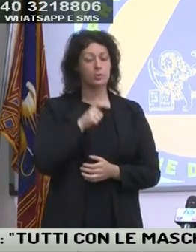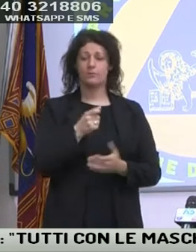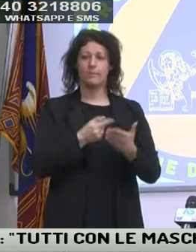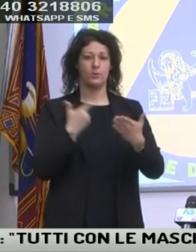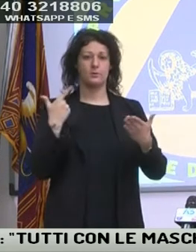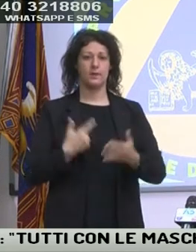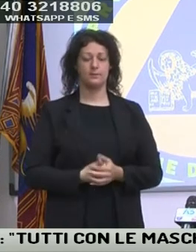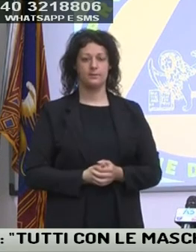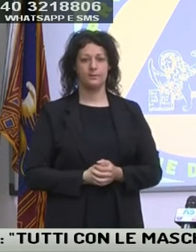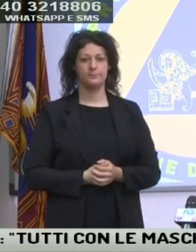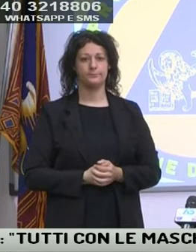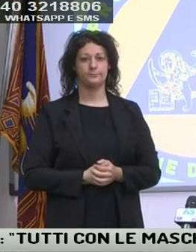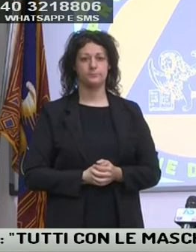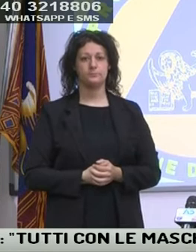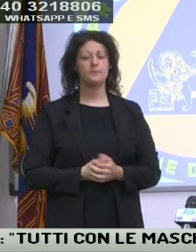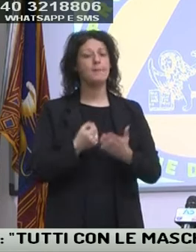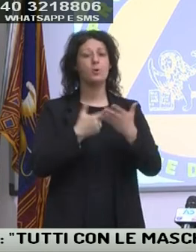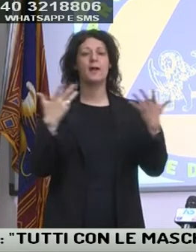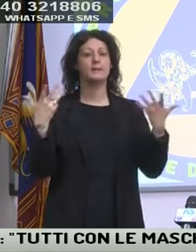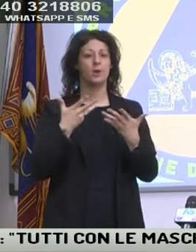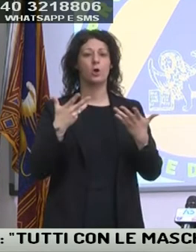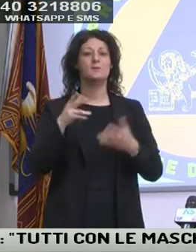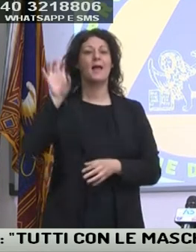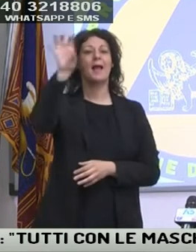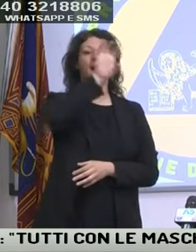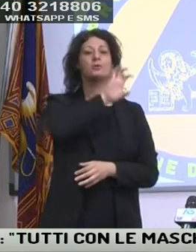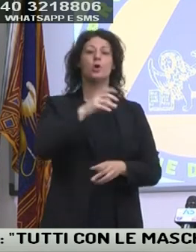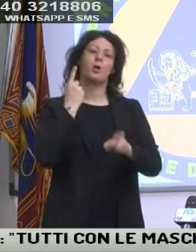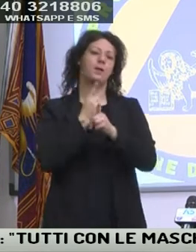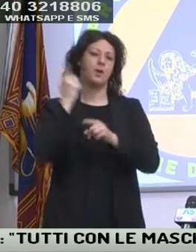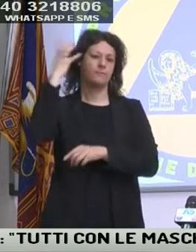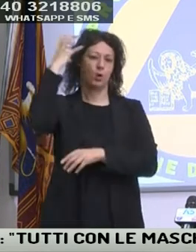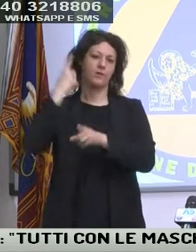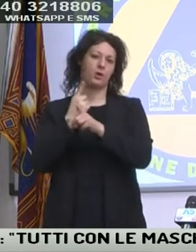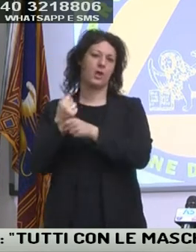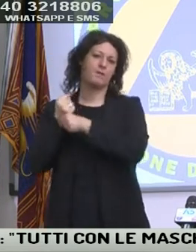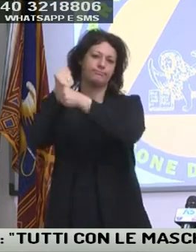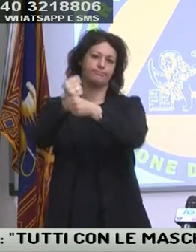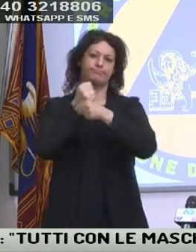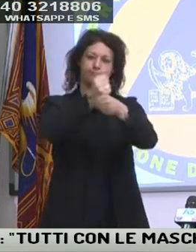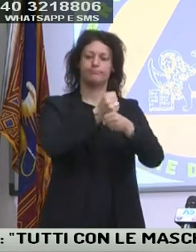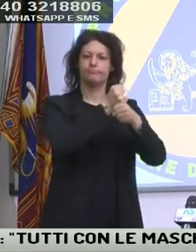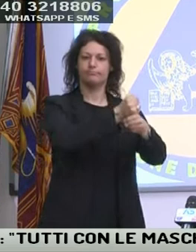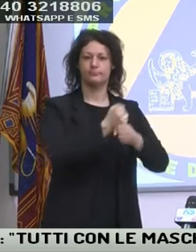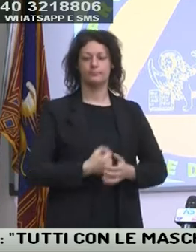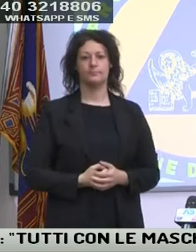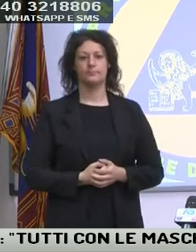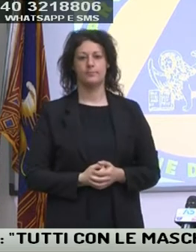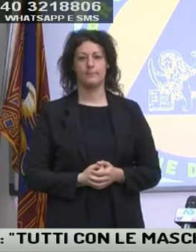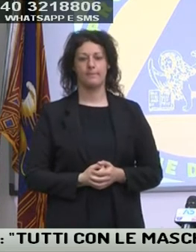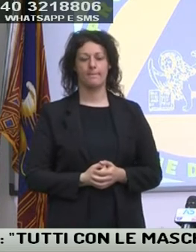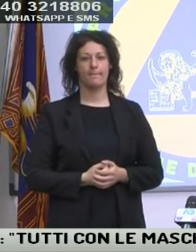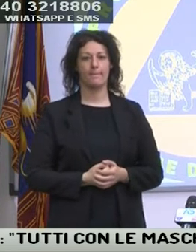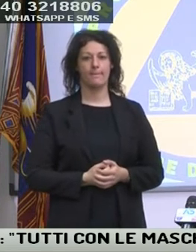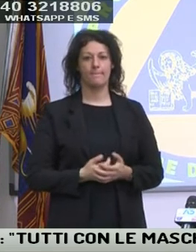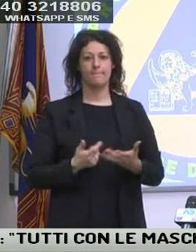è fondamentale che si deleghino le regioni. Ormai insomma i binari all'interno dei quali muoversi ci sono, quindi